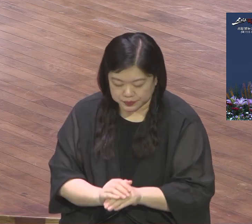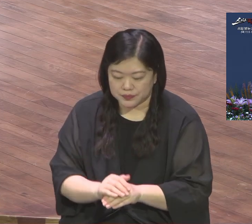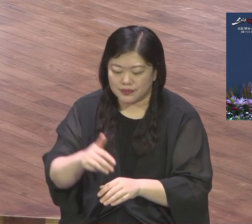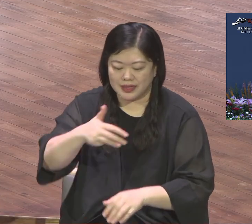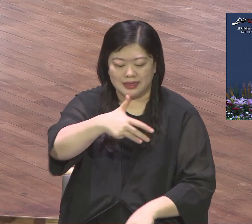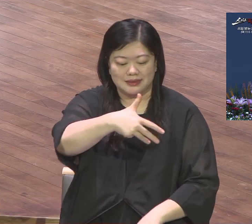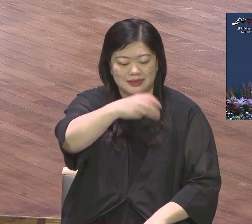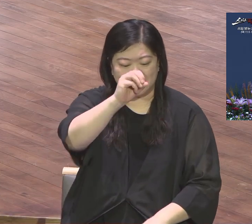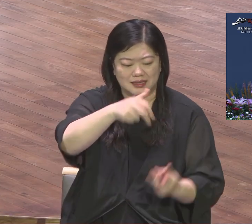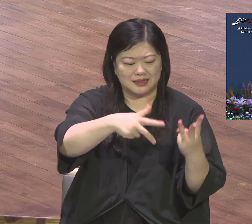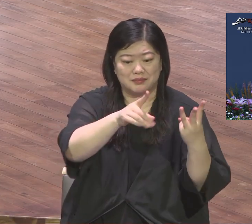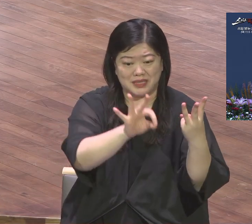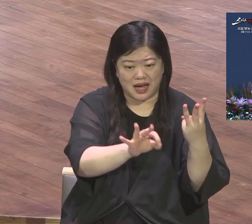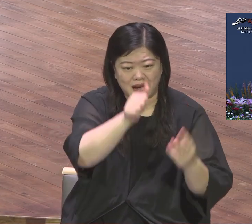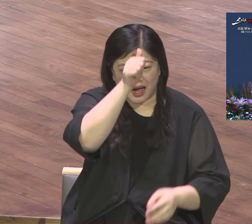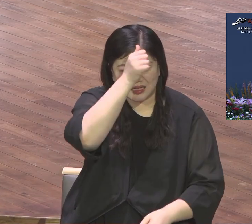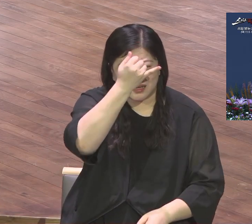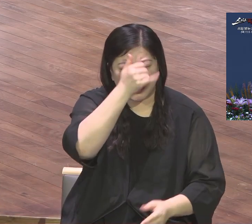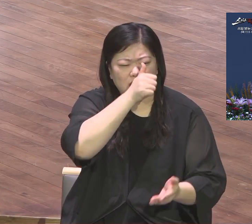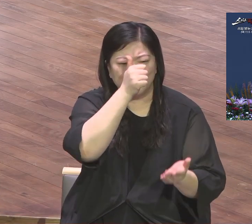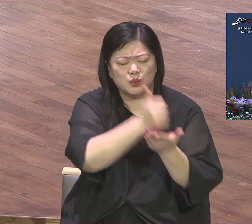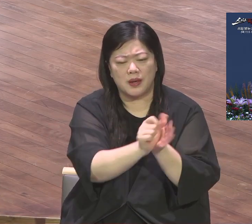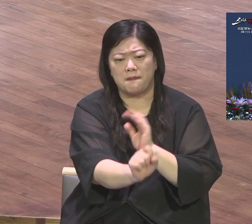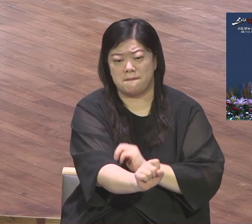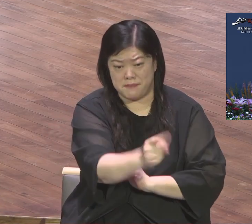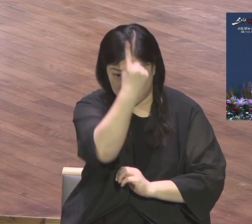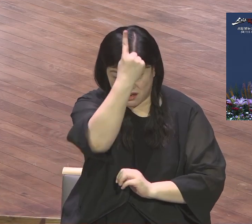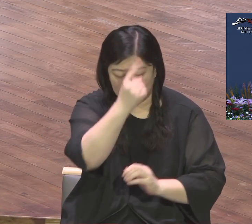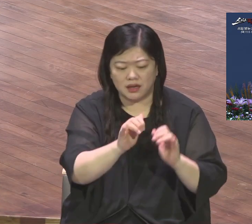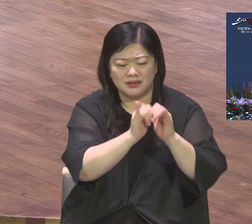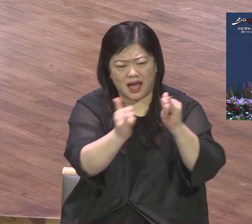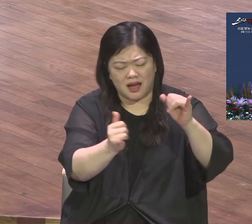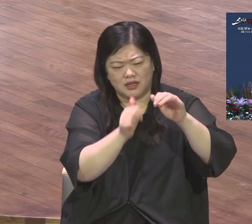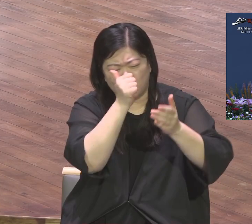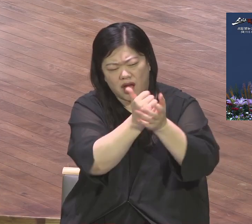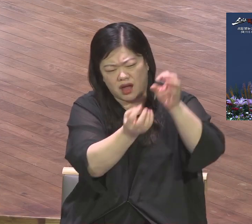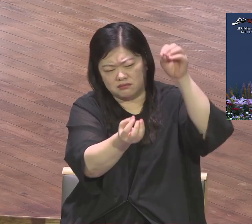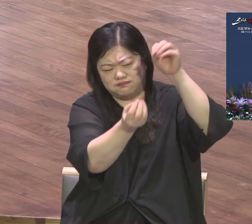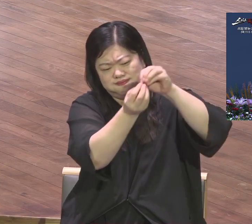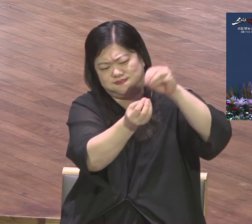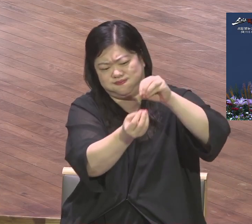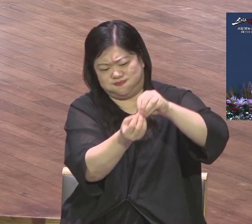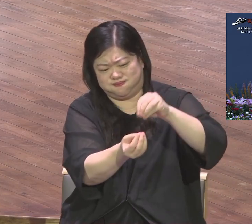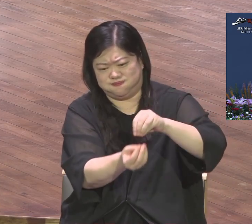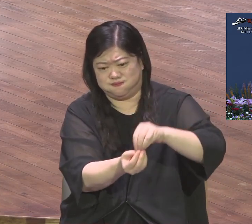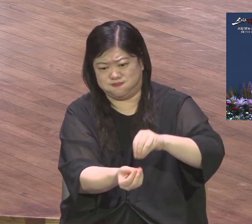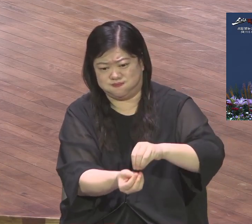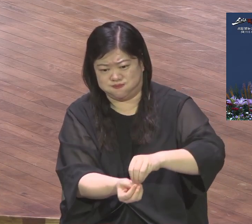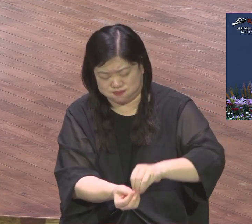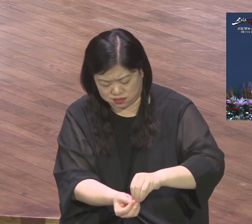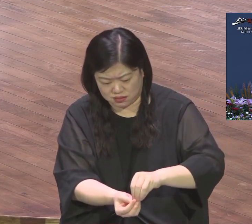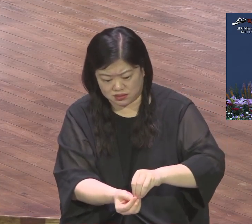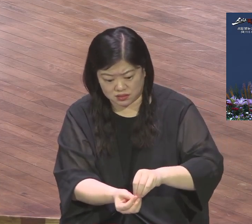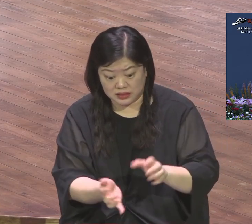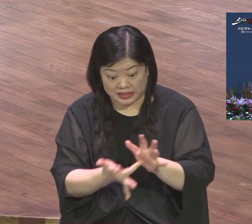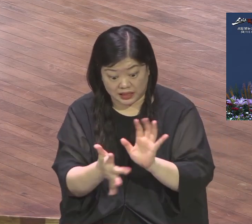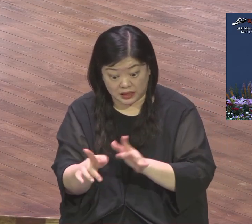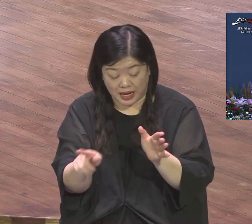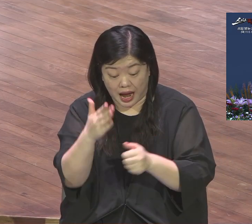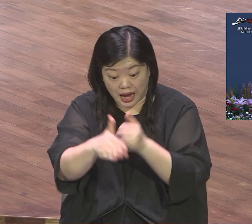3장에 발생한 첫 사람 아담의 범죄 이후로 모든 인류는 하나님을 떠나서 죄의